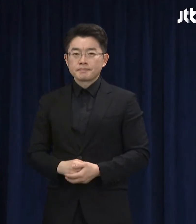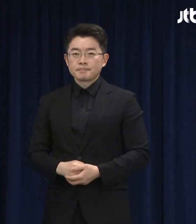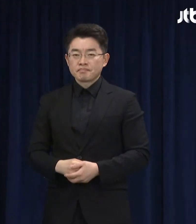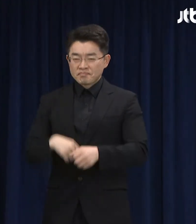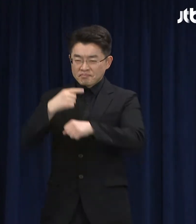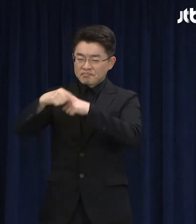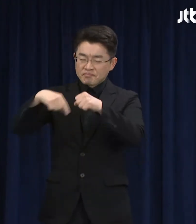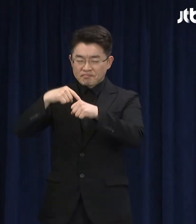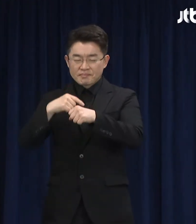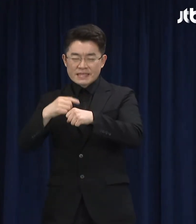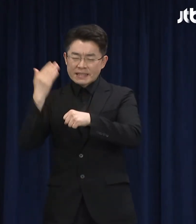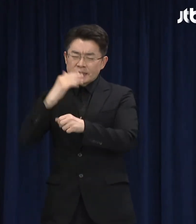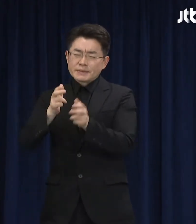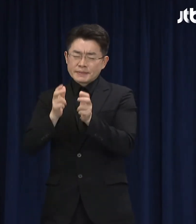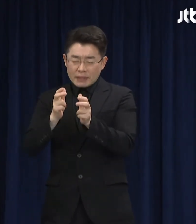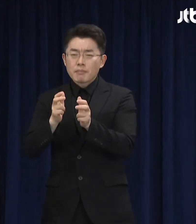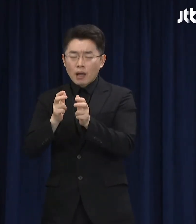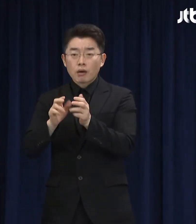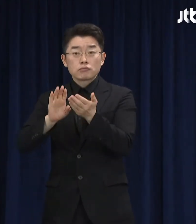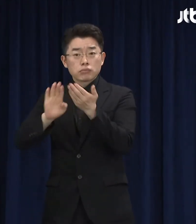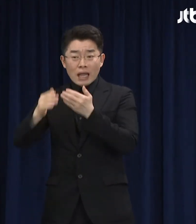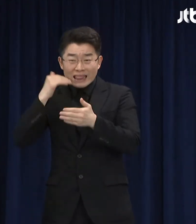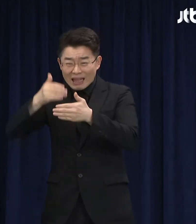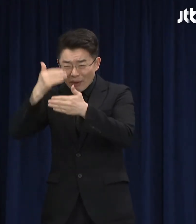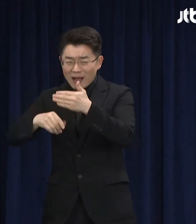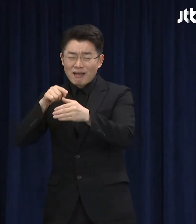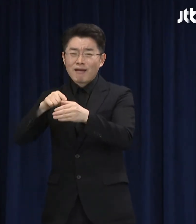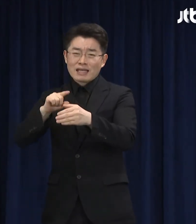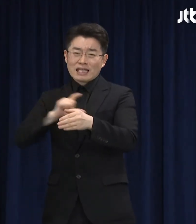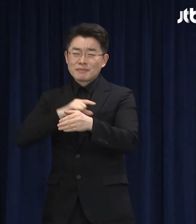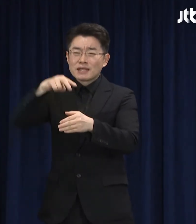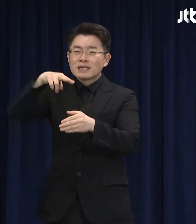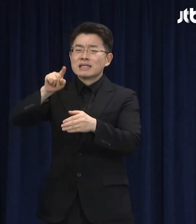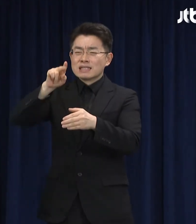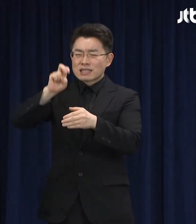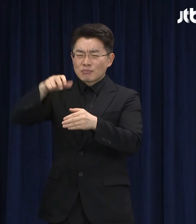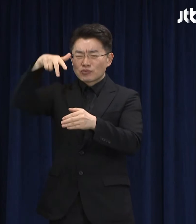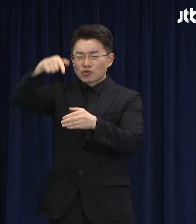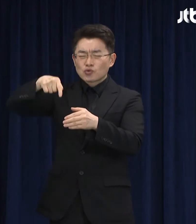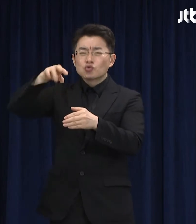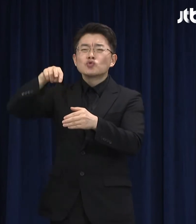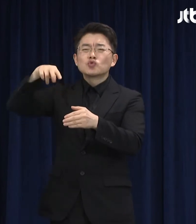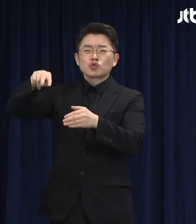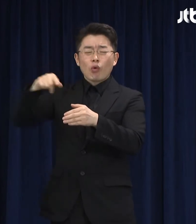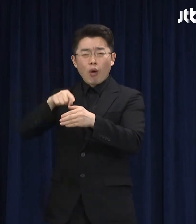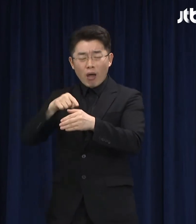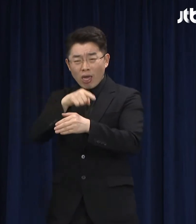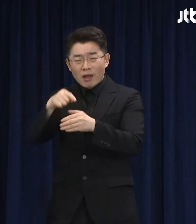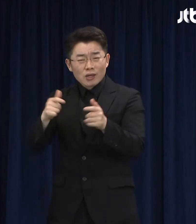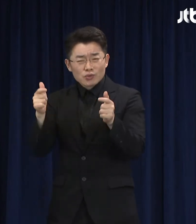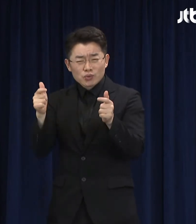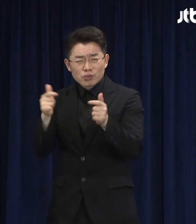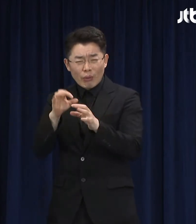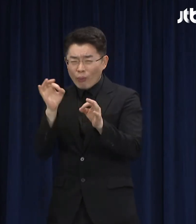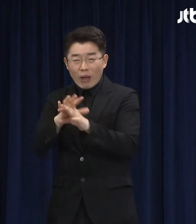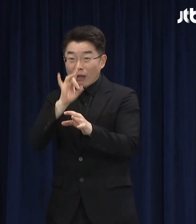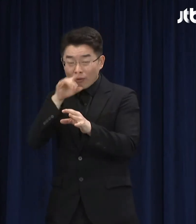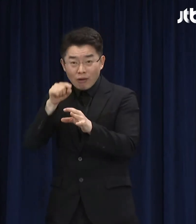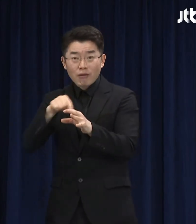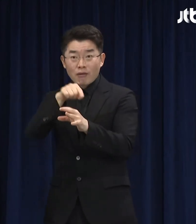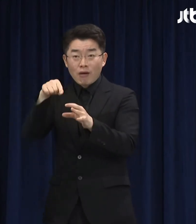삼중수소의 배출 목표치를 맞출 수 있을 만큼 충분한 양의 해수가 공급되느냐 하는 부분하고,